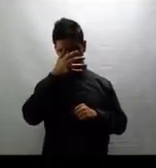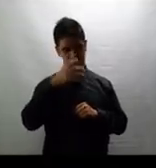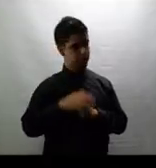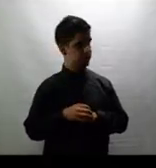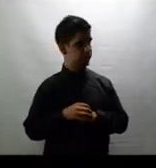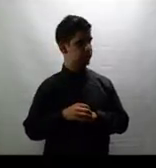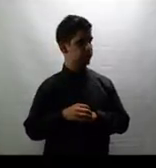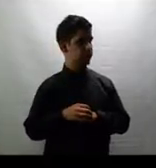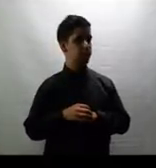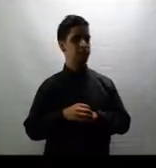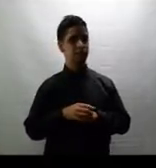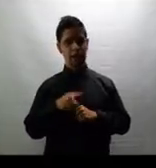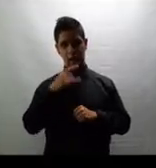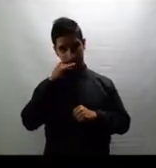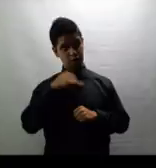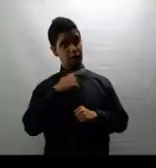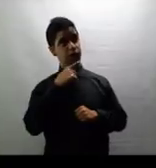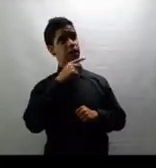dijo pib